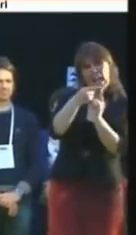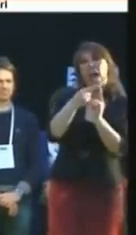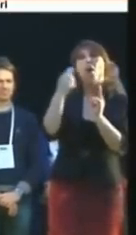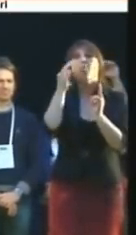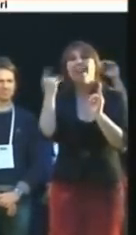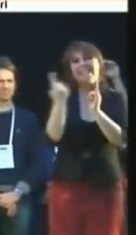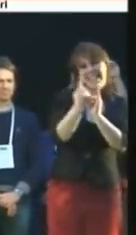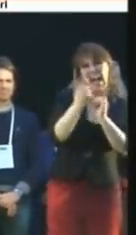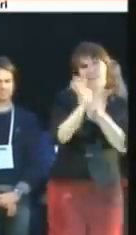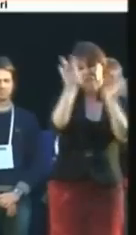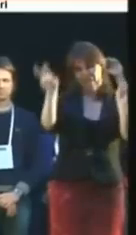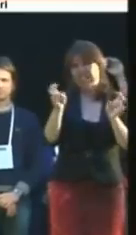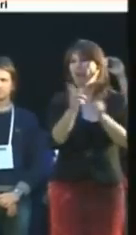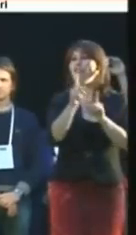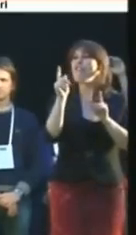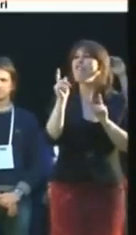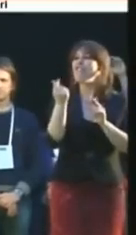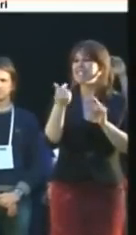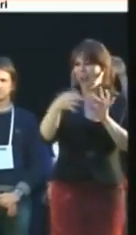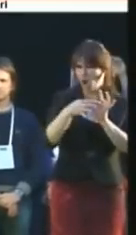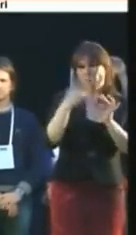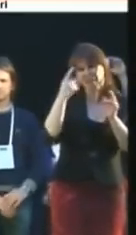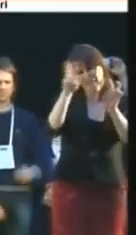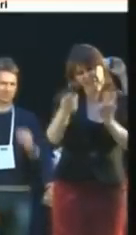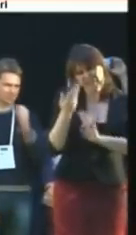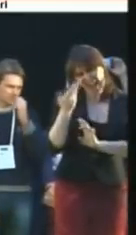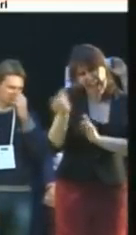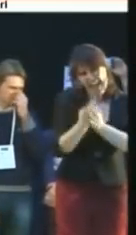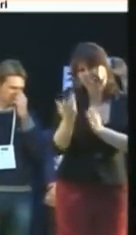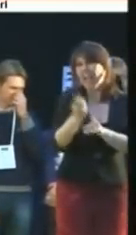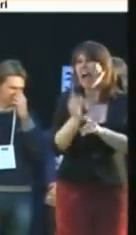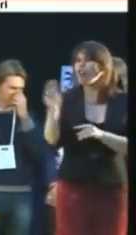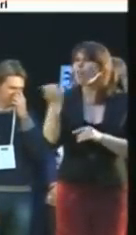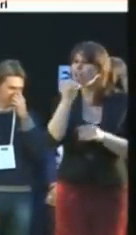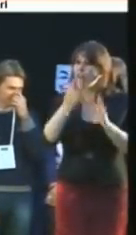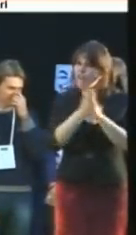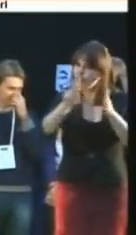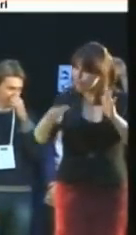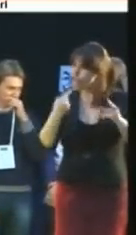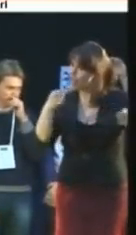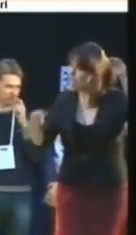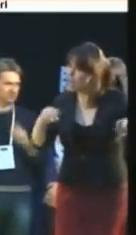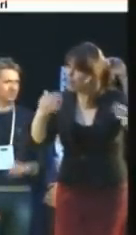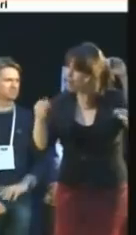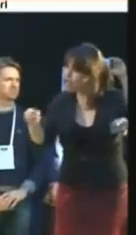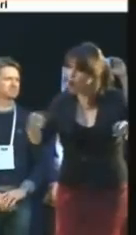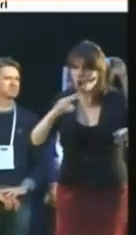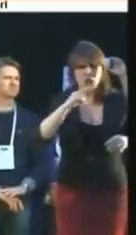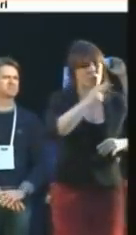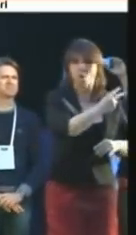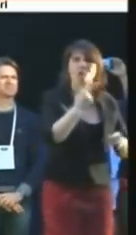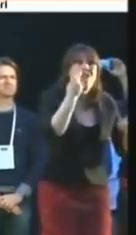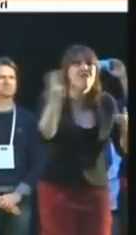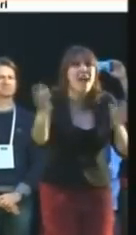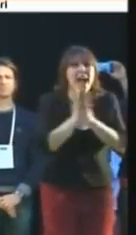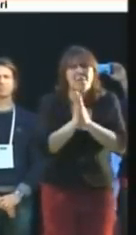personalità, Fiscal Compact. Alla domanda, ma voi firmerete un trattato così? Lui dice, andatelo a